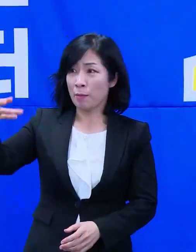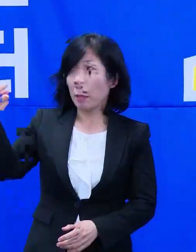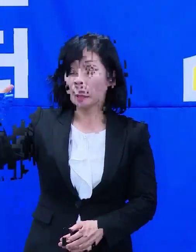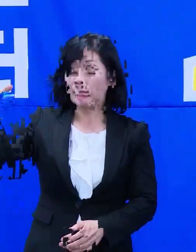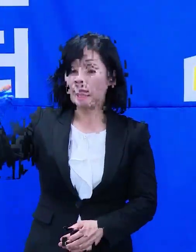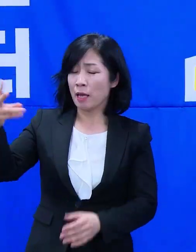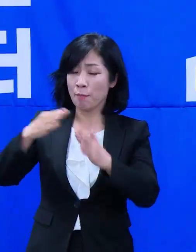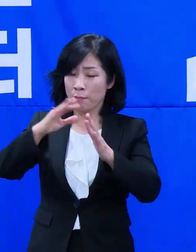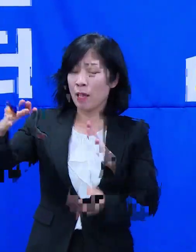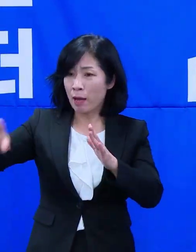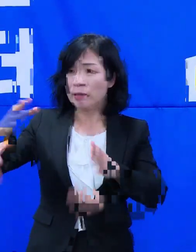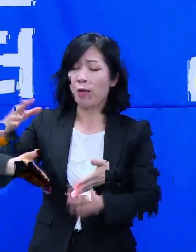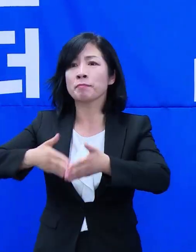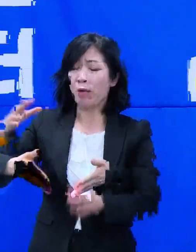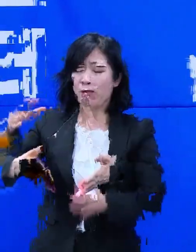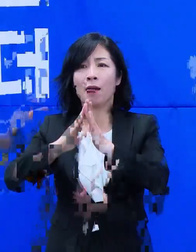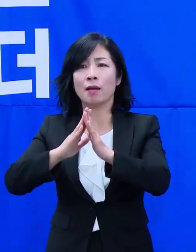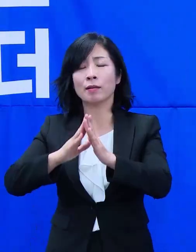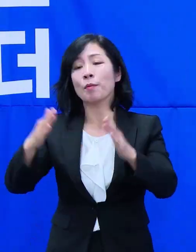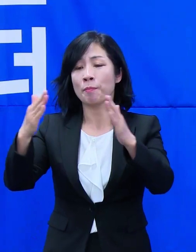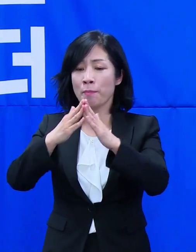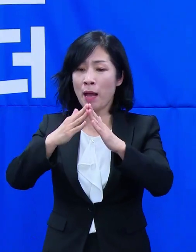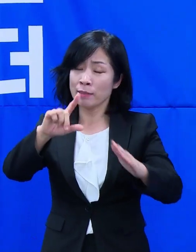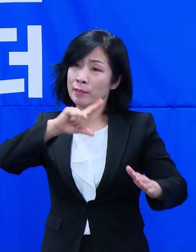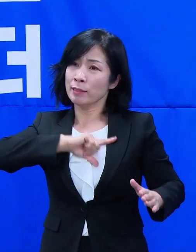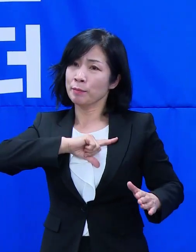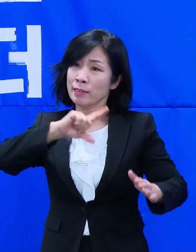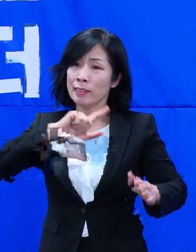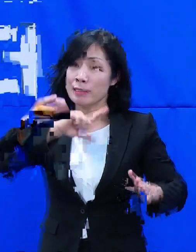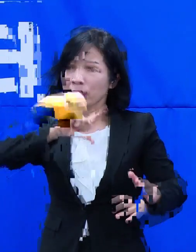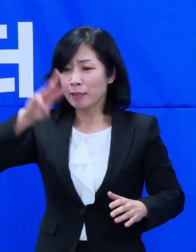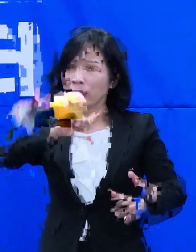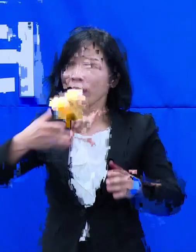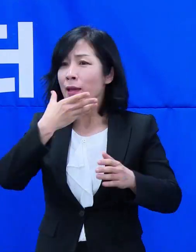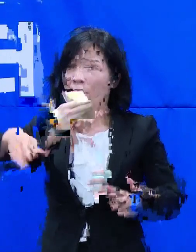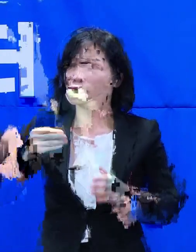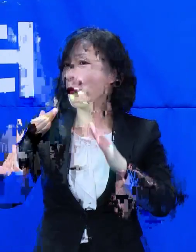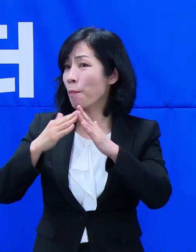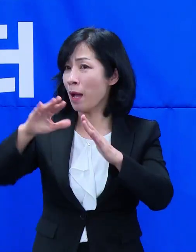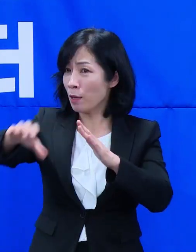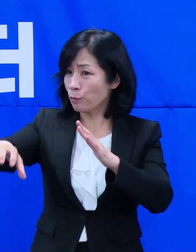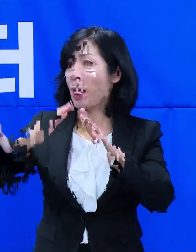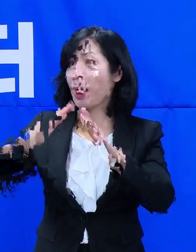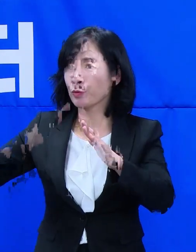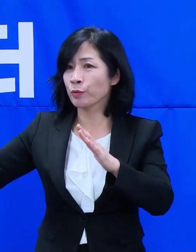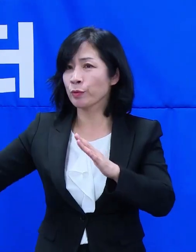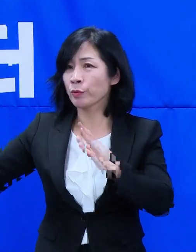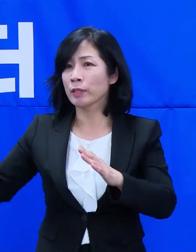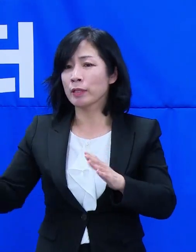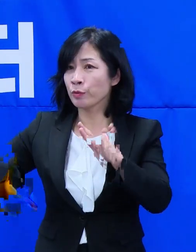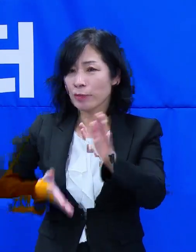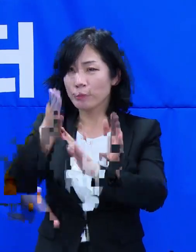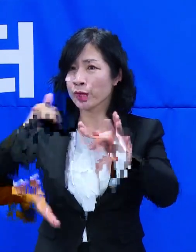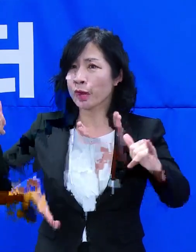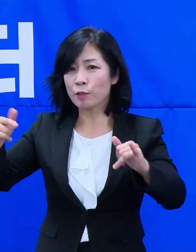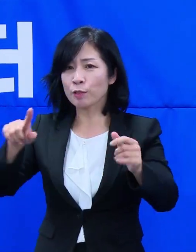422번째 마을이 생겼습니다. 그 마을 이름이 이천시 행복마을이고 예, 그 주민들의